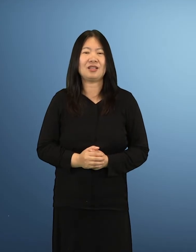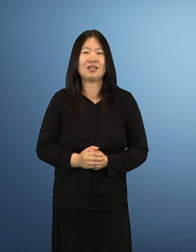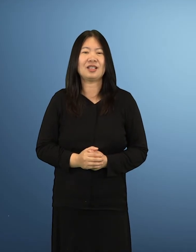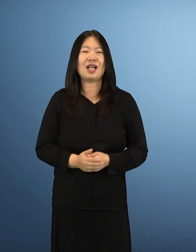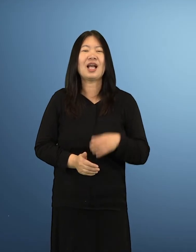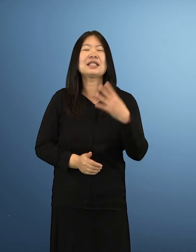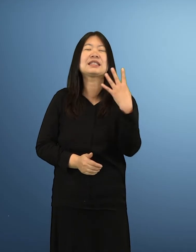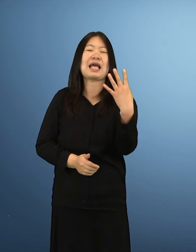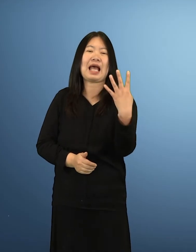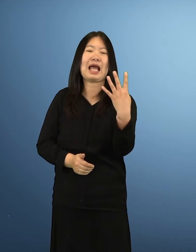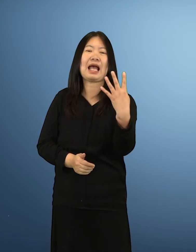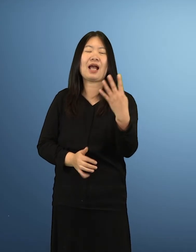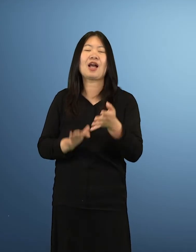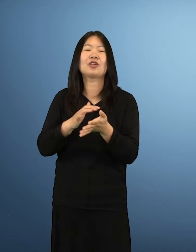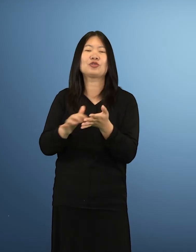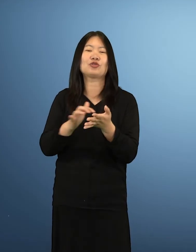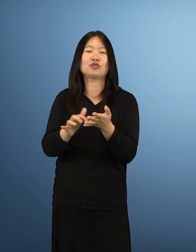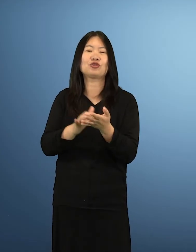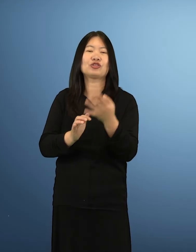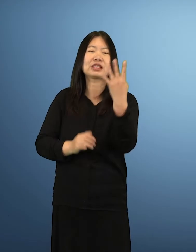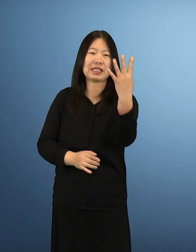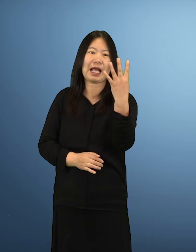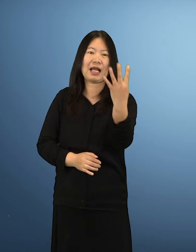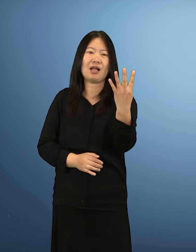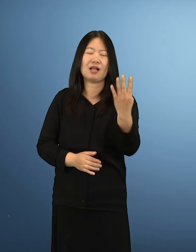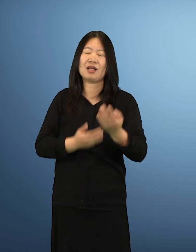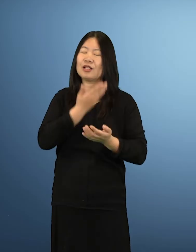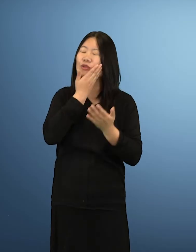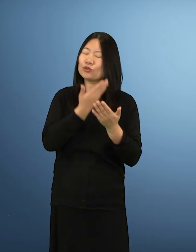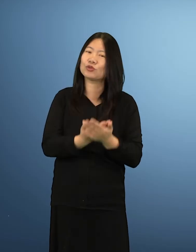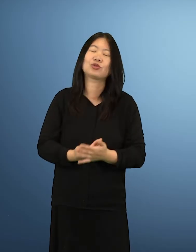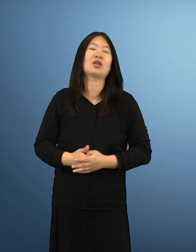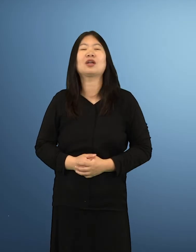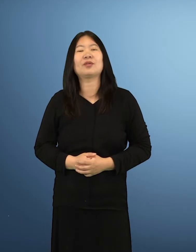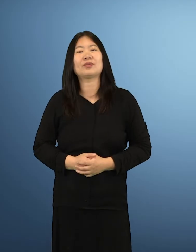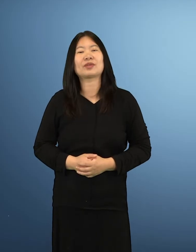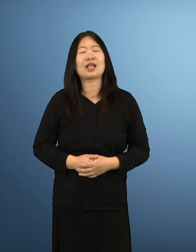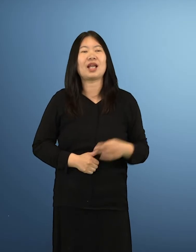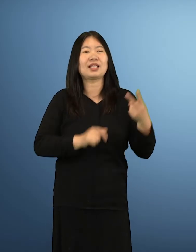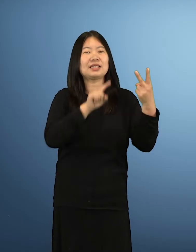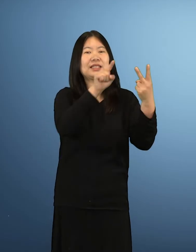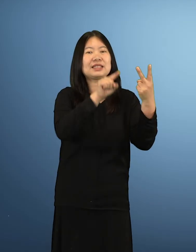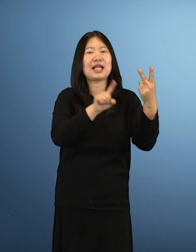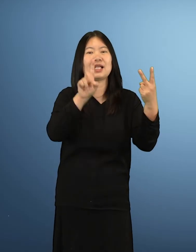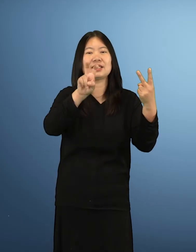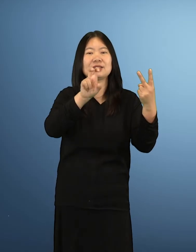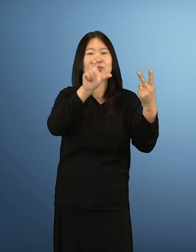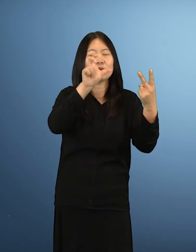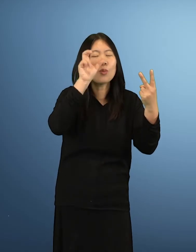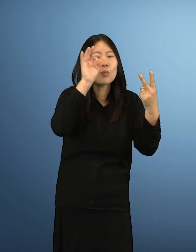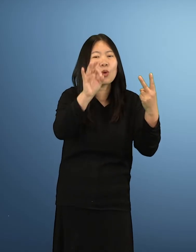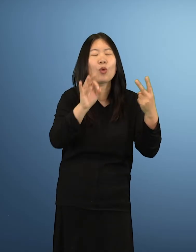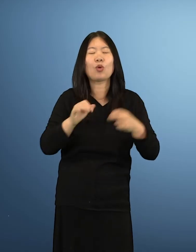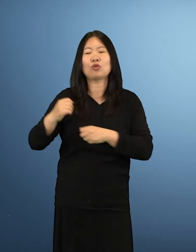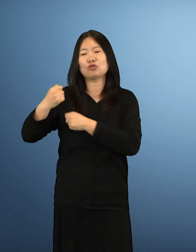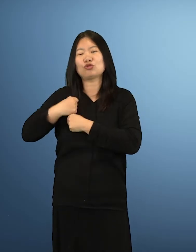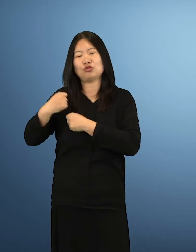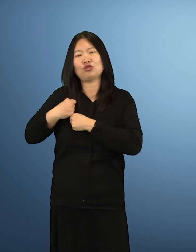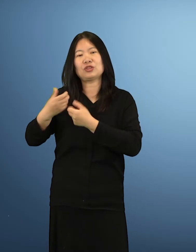4라는 숫자가 중요합니다. 이 4라는 숫자는 2장 25절에 보니까 군대로 묘사를